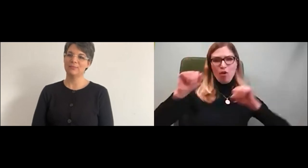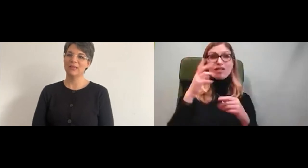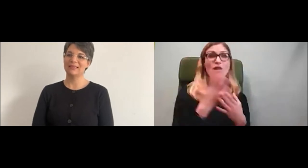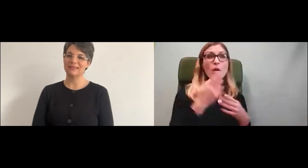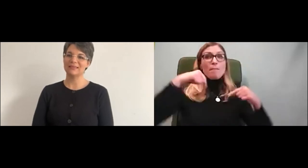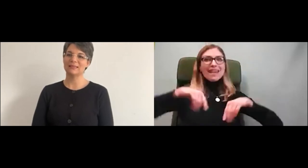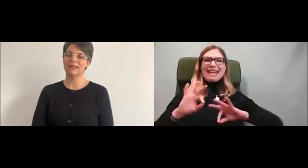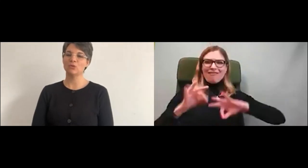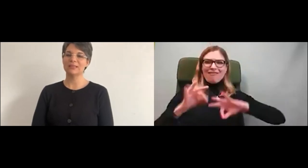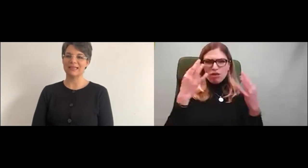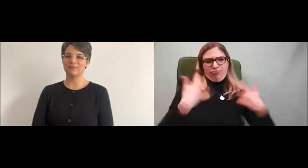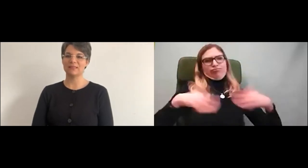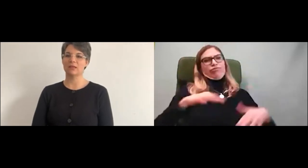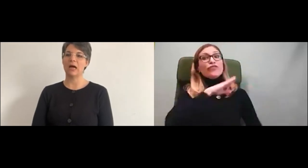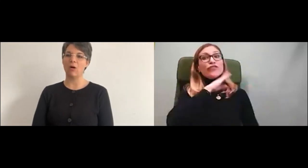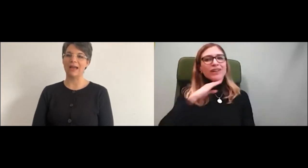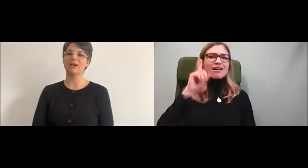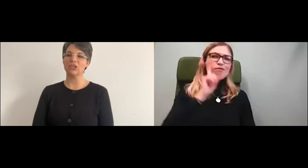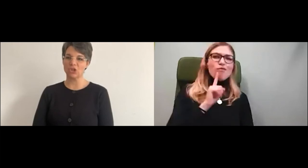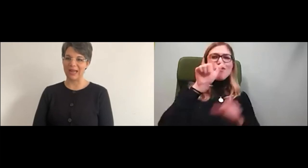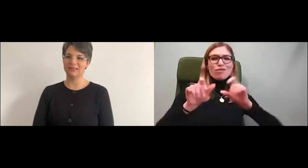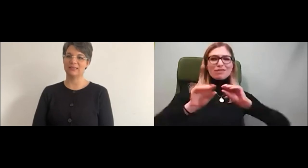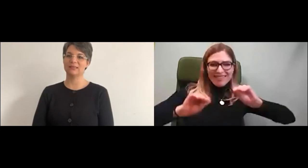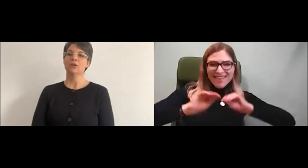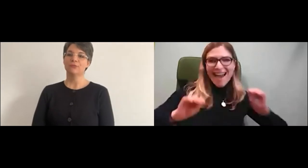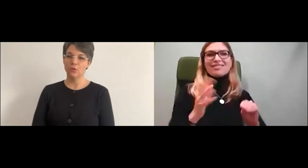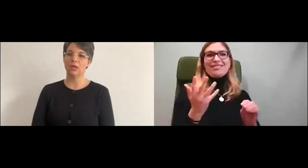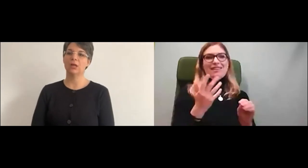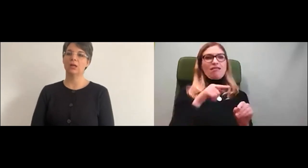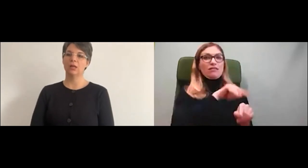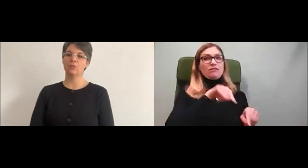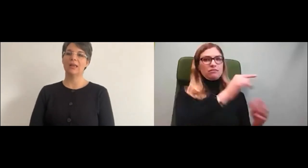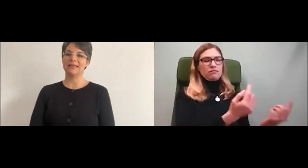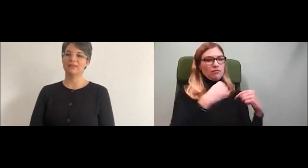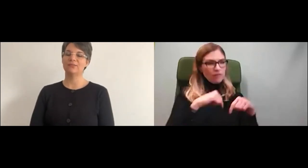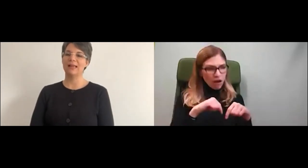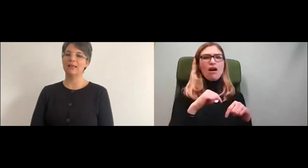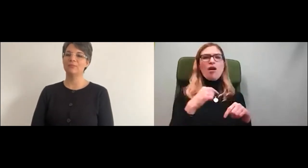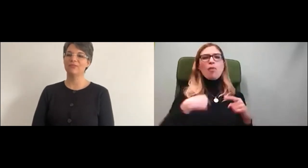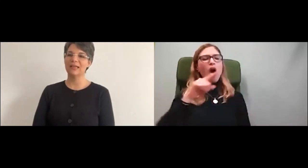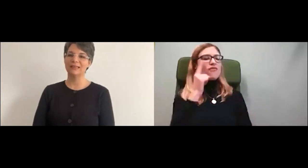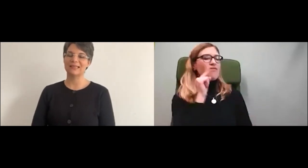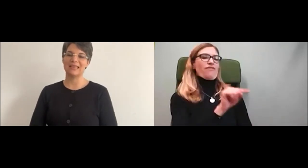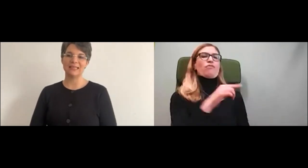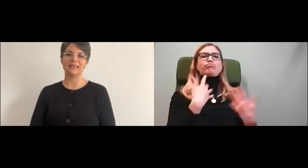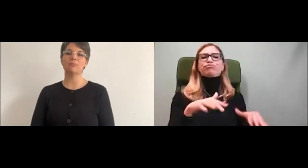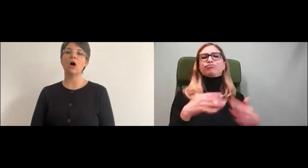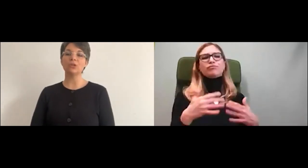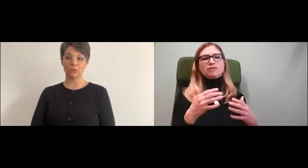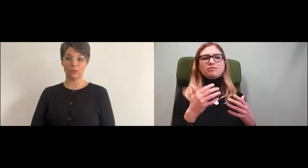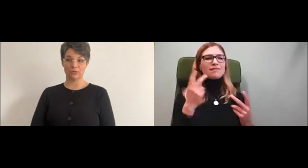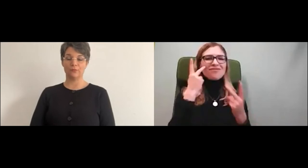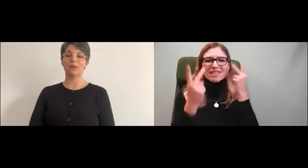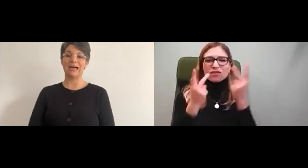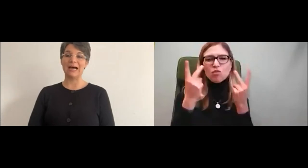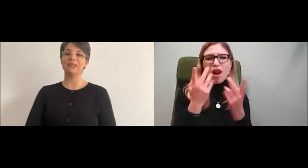Und das ist natürlich das, was auch einfach entscheidend ist für Equalisend, weil wir tatsächlich eben auch